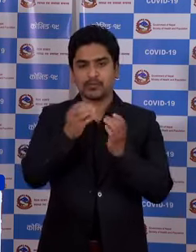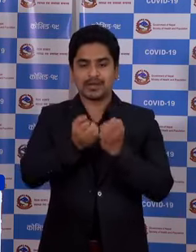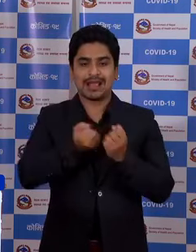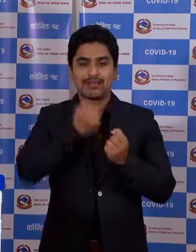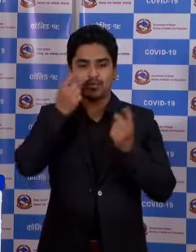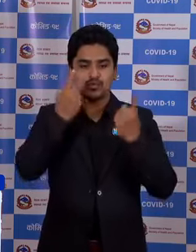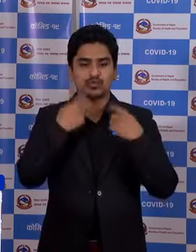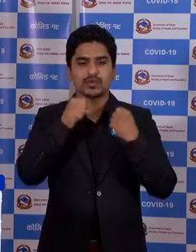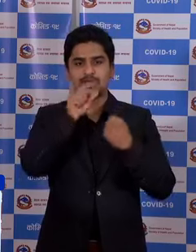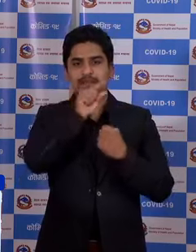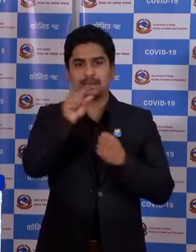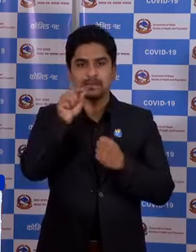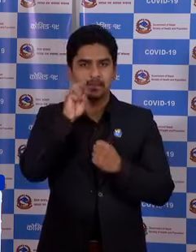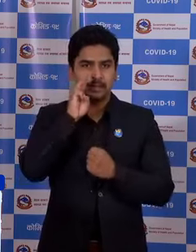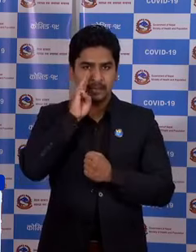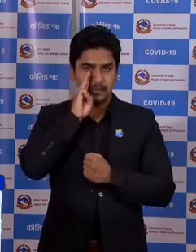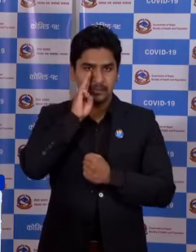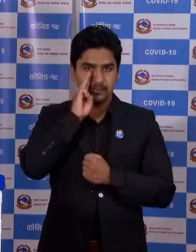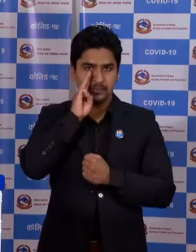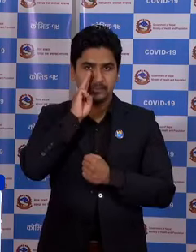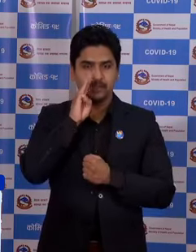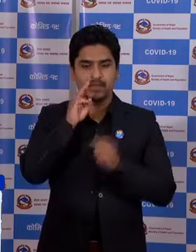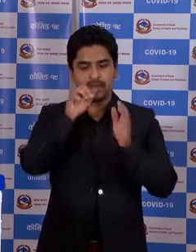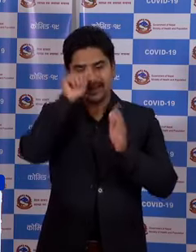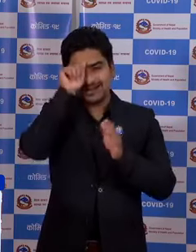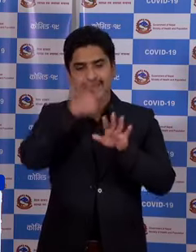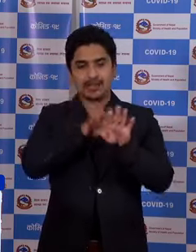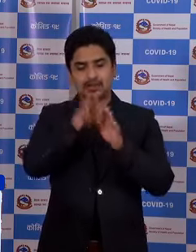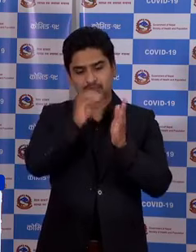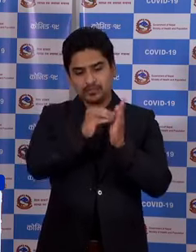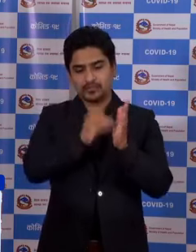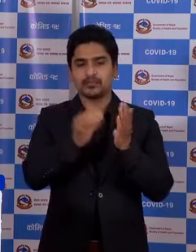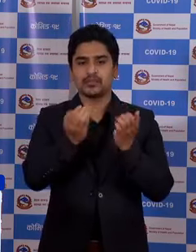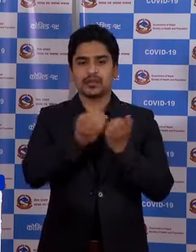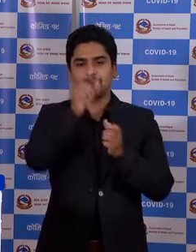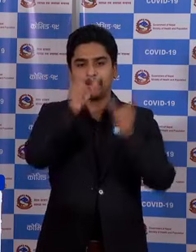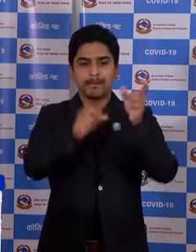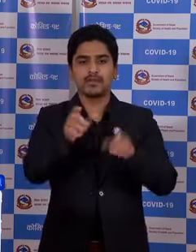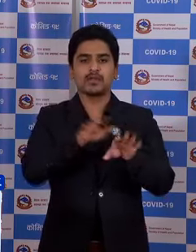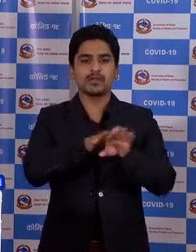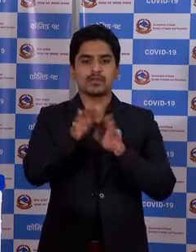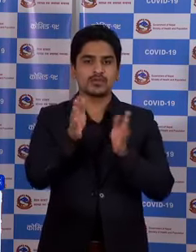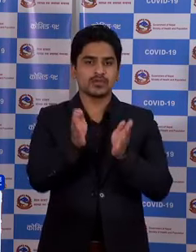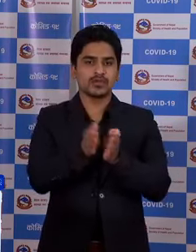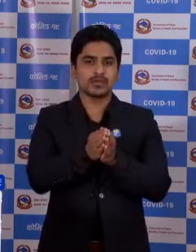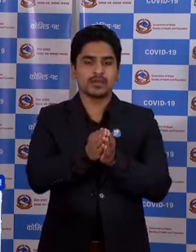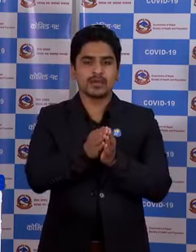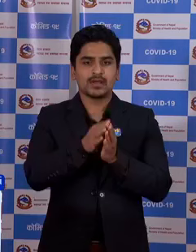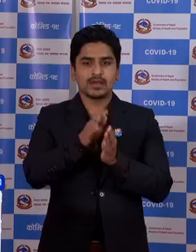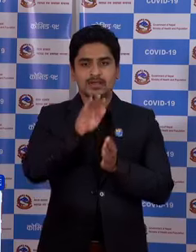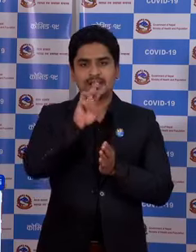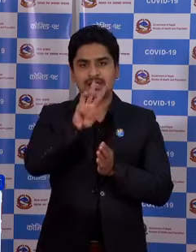आफ्नो स्वास्थ्यको बारेमा विवरणहरू राख्ने व्यक्तिहरूको सङ्ख्या